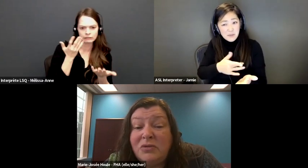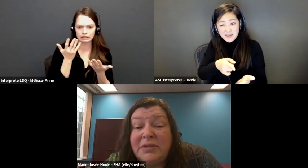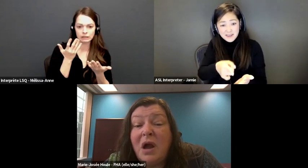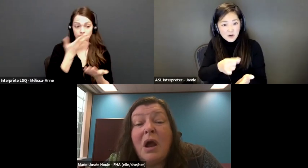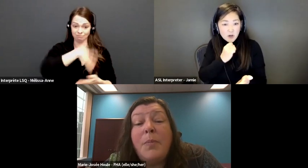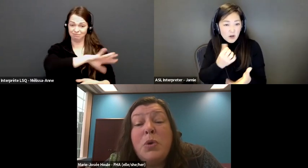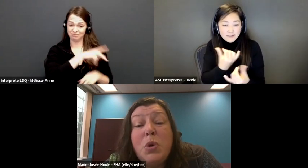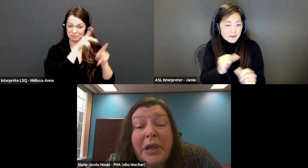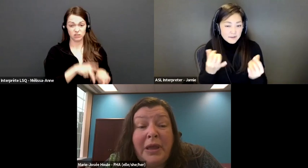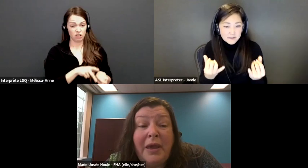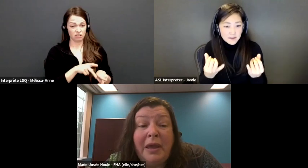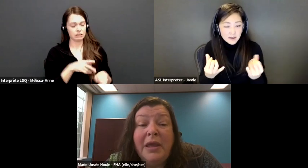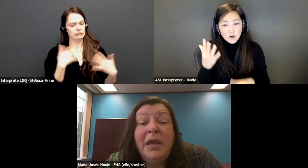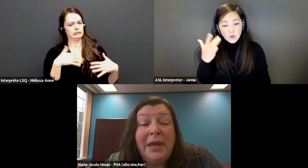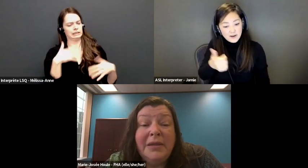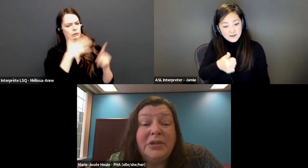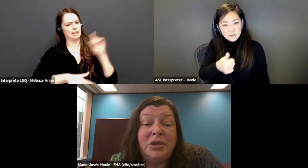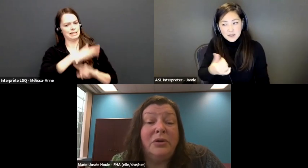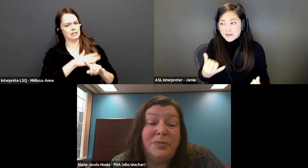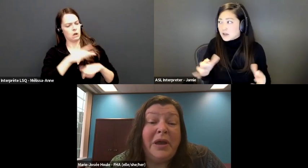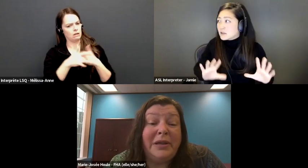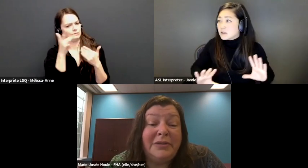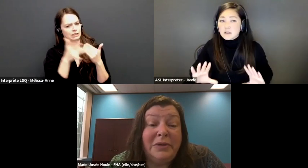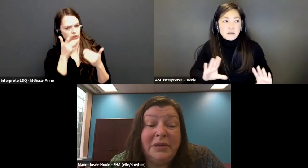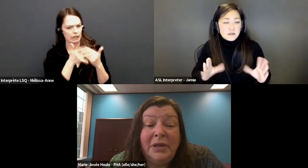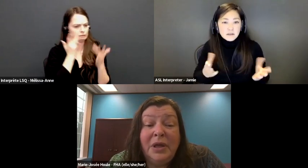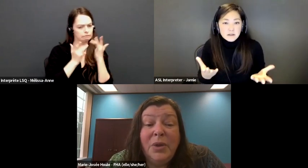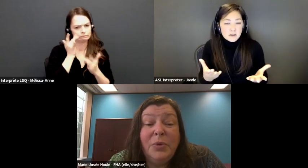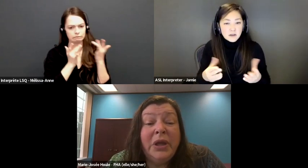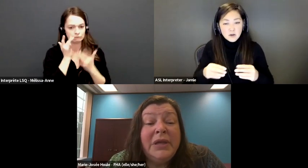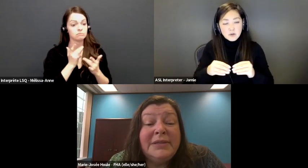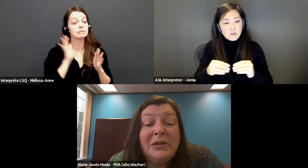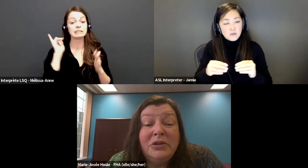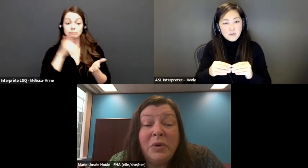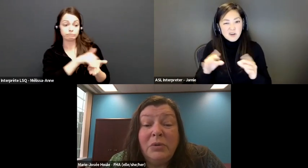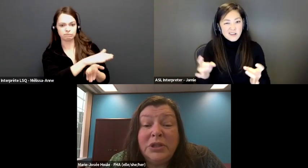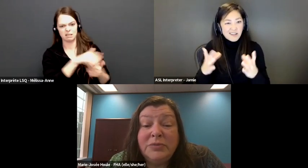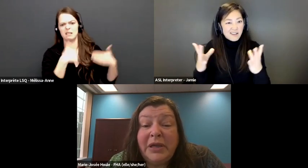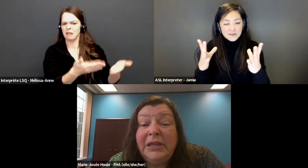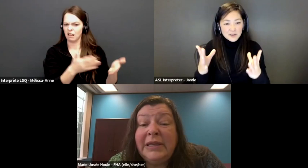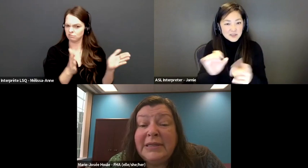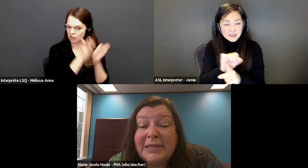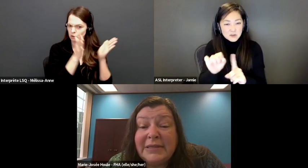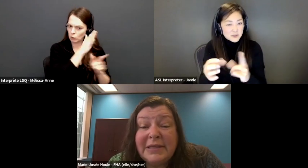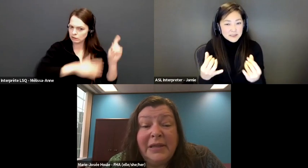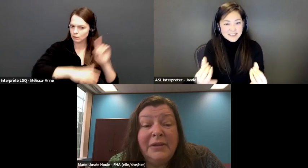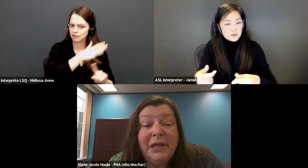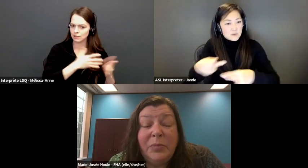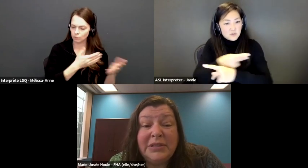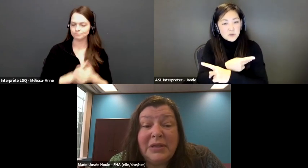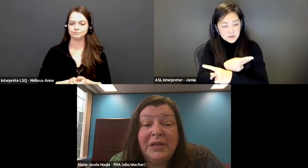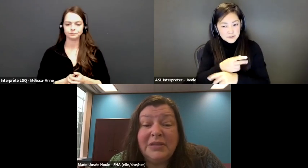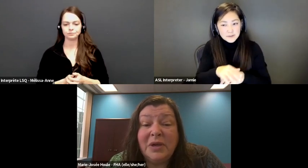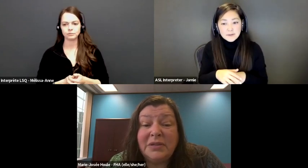des situations encore plus précaires et dangereuses par la suite. Pour réaliser le droit au logement, il est essentiel que